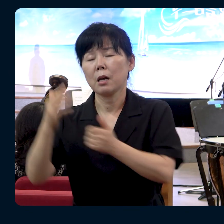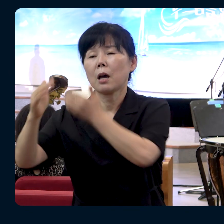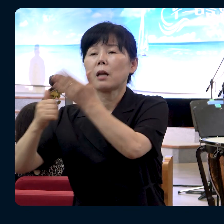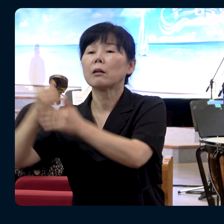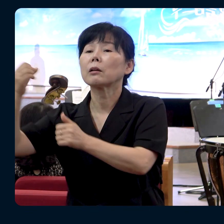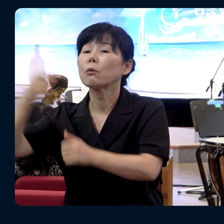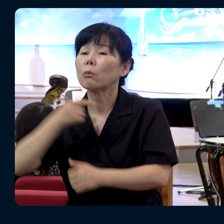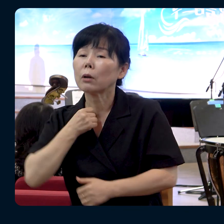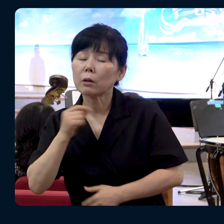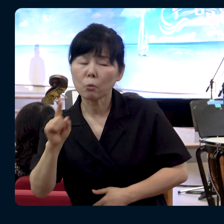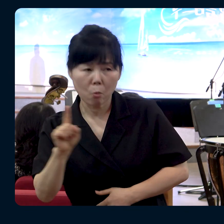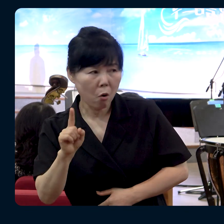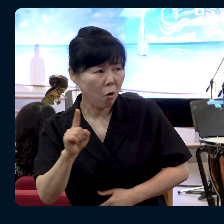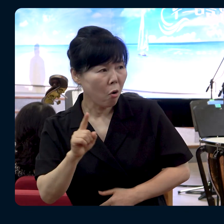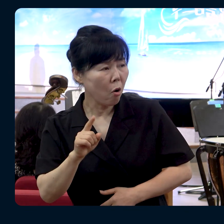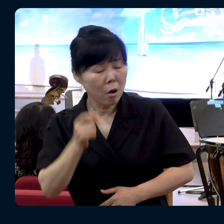분노를